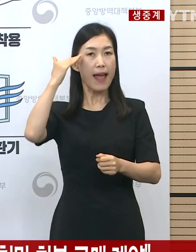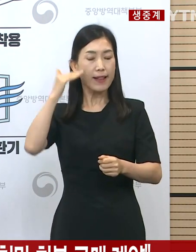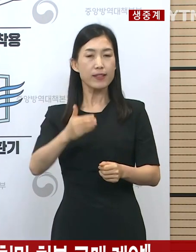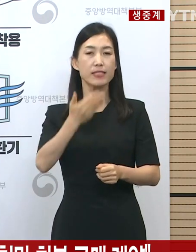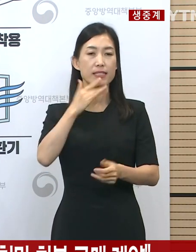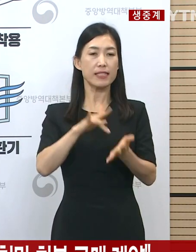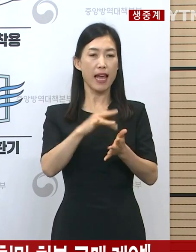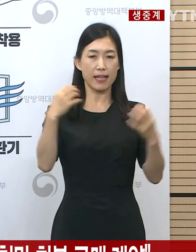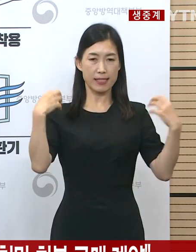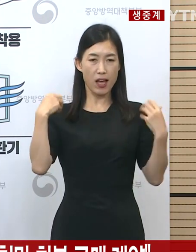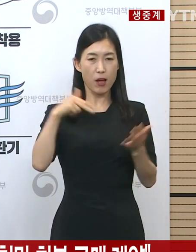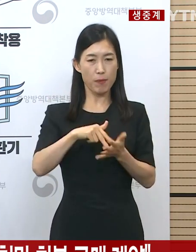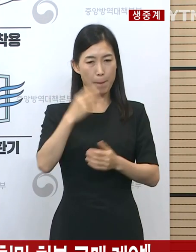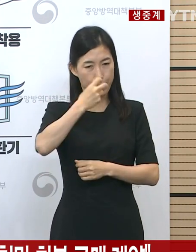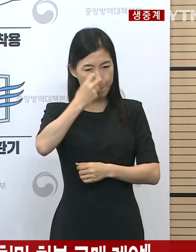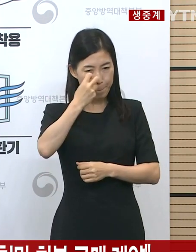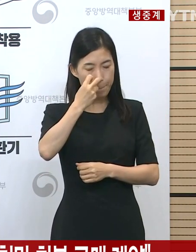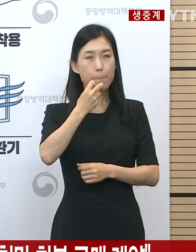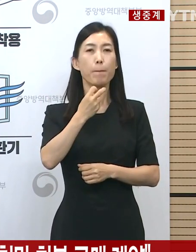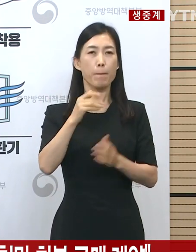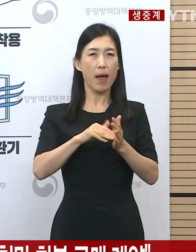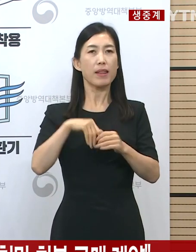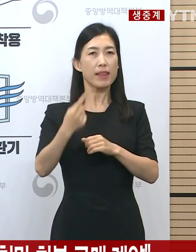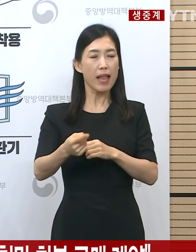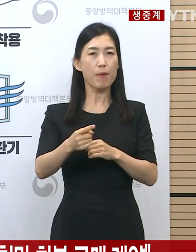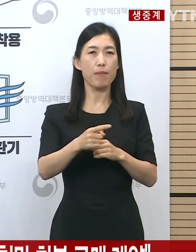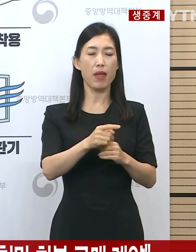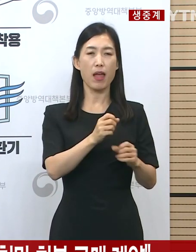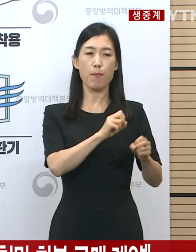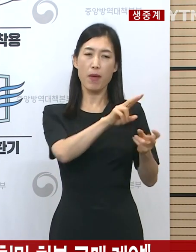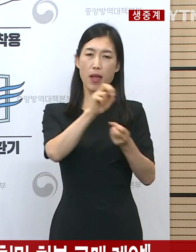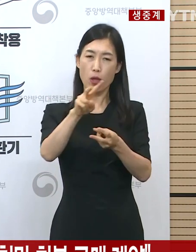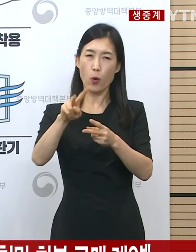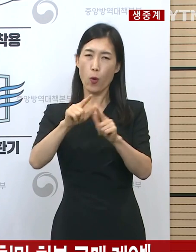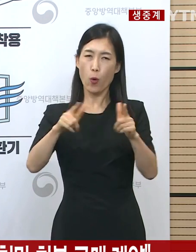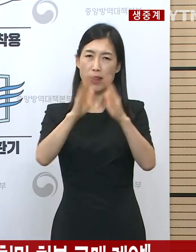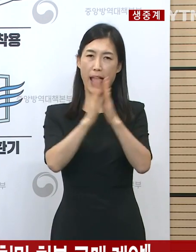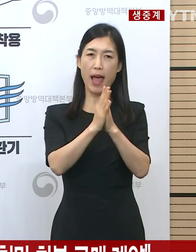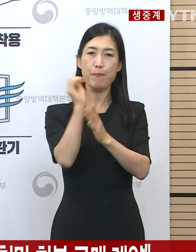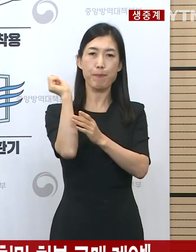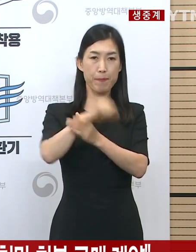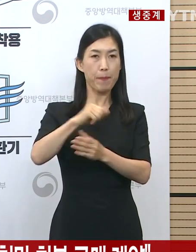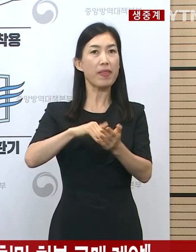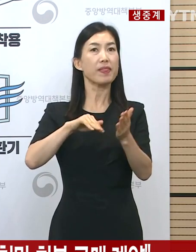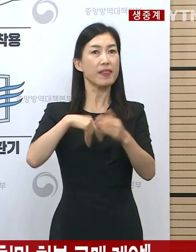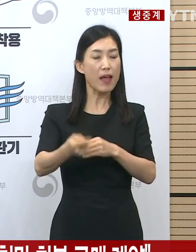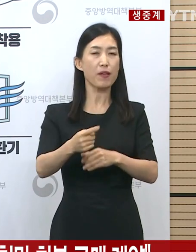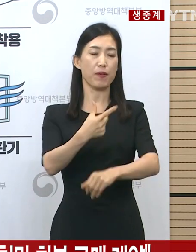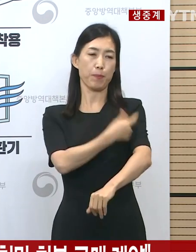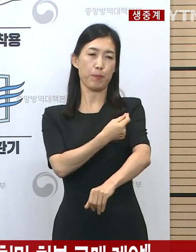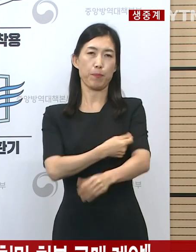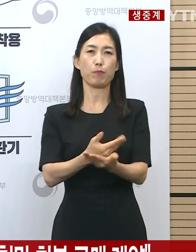품질 검사와 국내 배송 등 관련 절차를 거쳐 예방접종에 활용할 계획입니다.